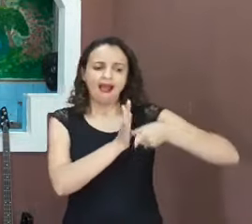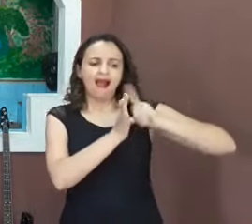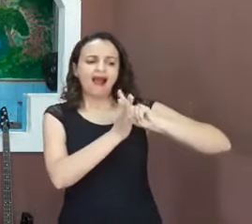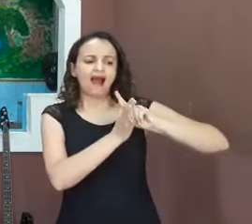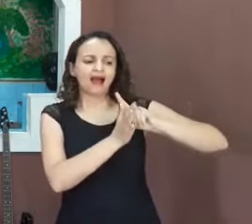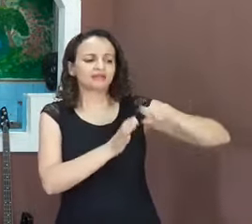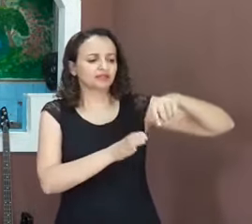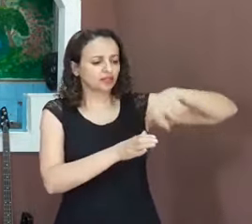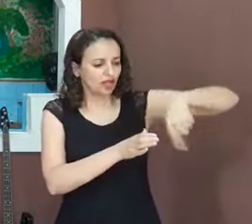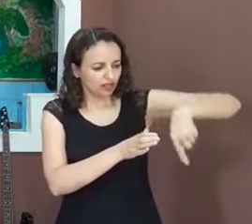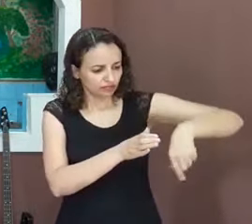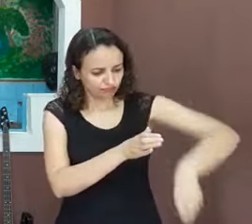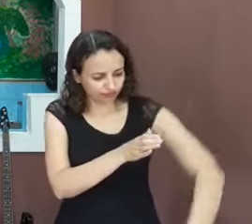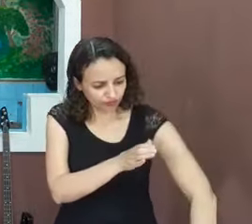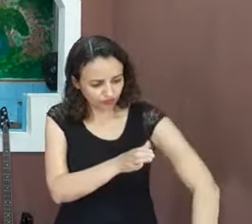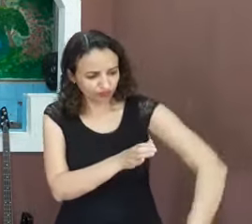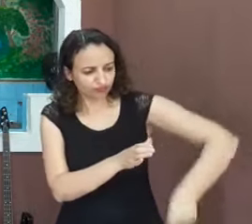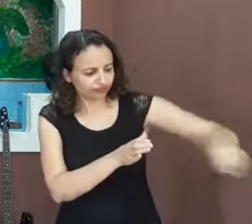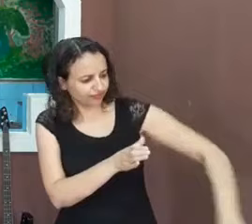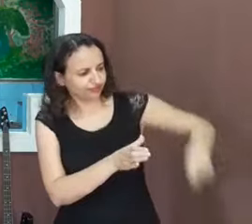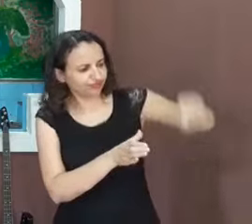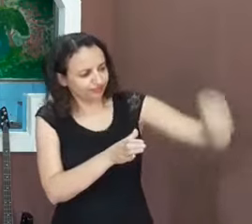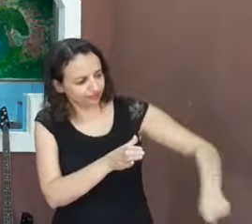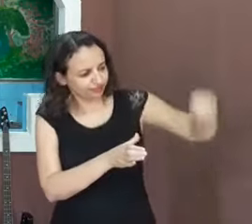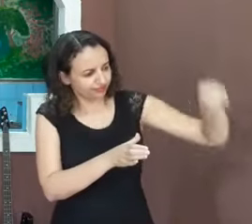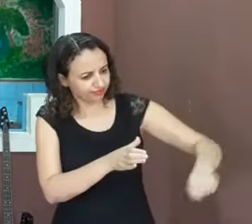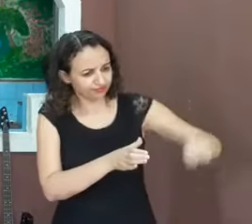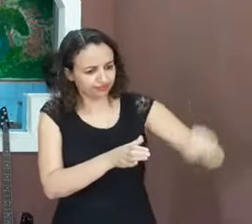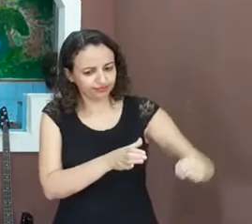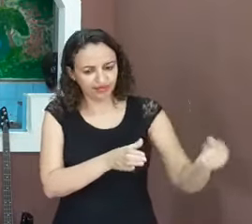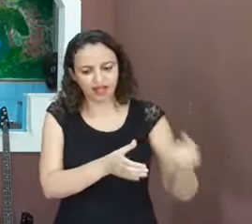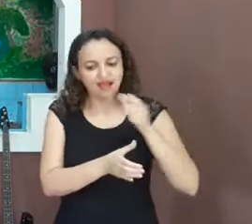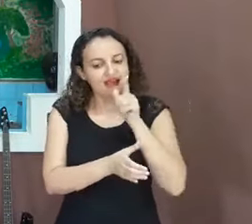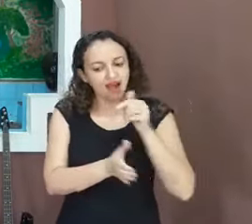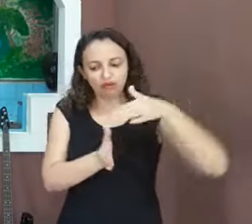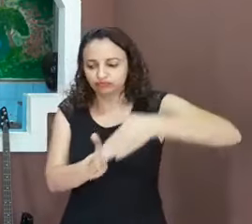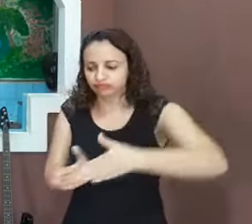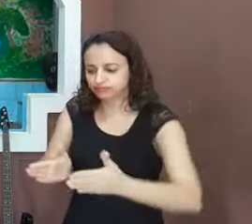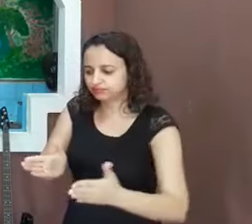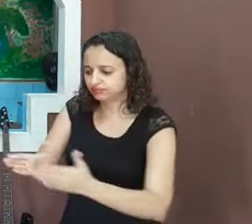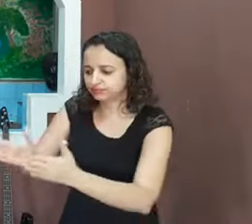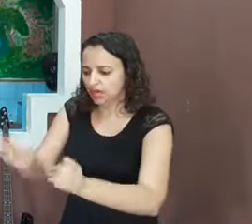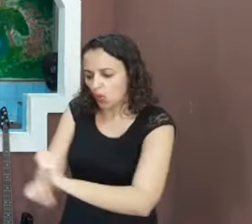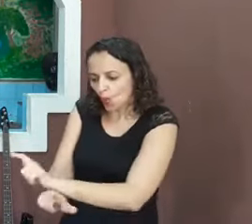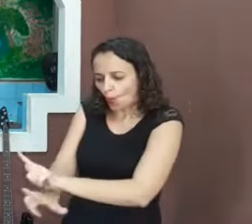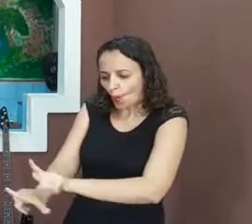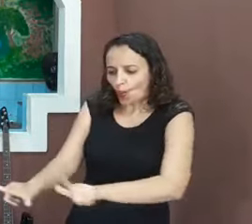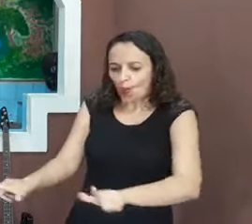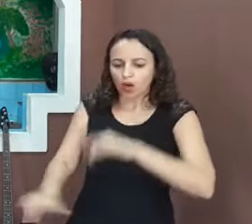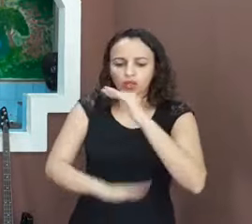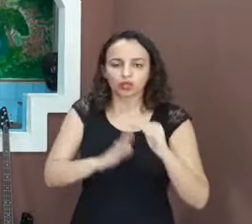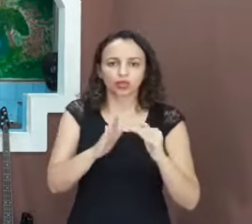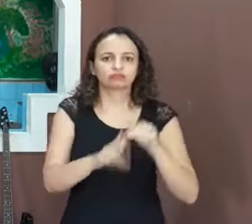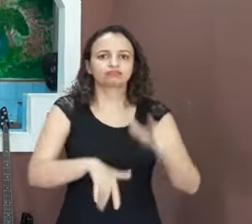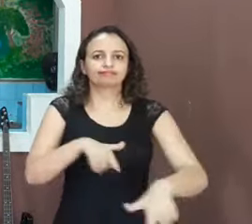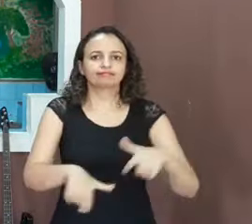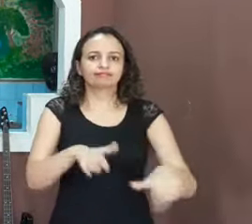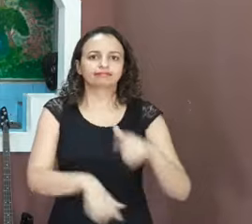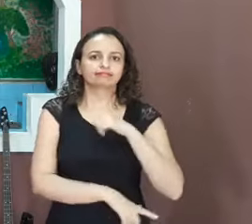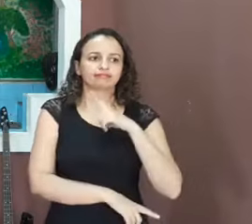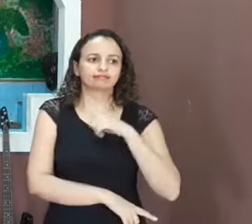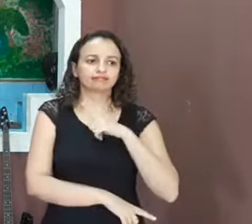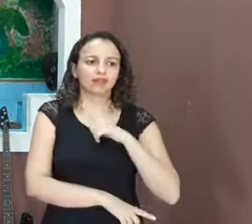captação e represa, fizeram tubulação, tratou essa água. Então tudo que tem, existe a questão do trabalho.